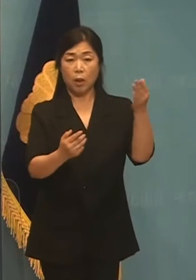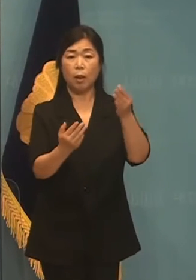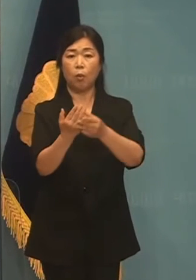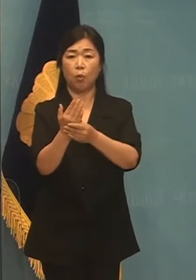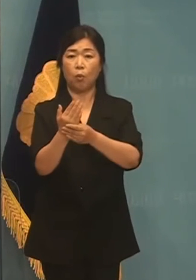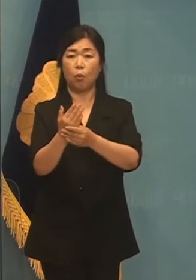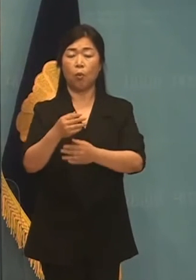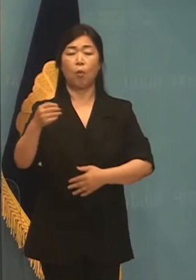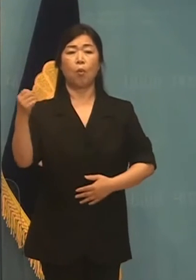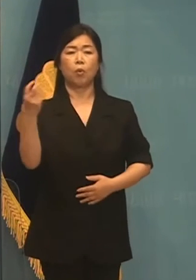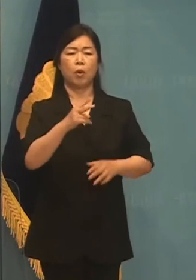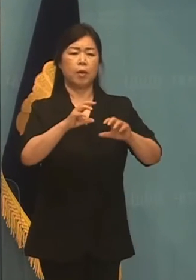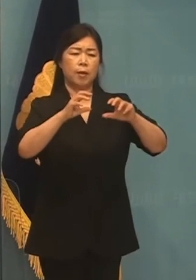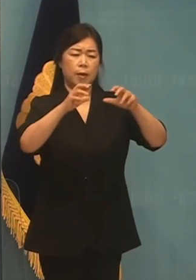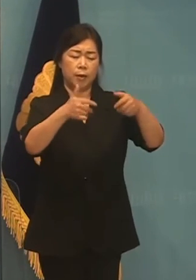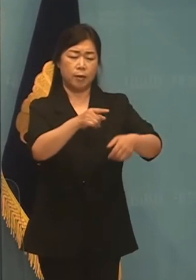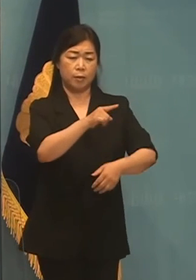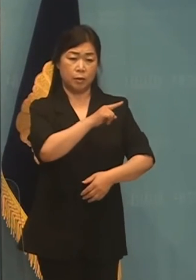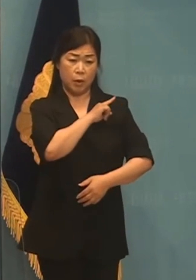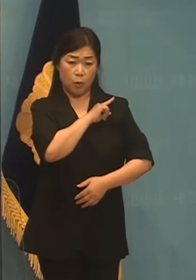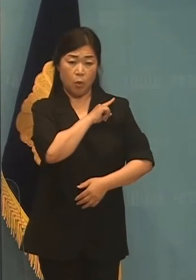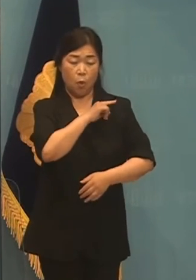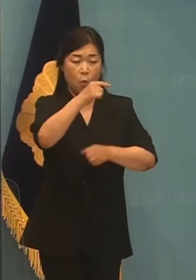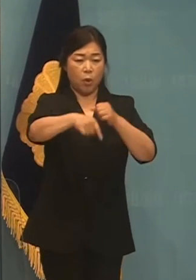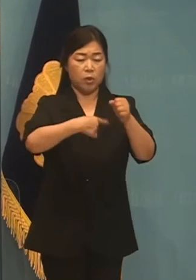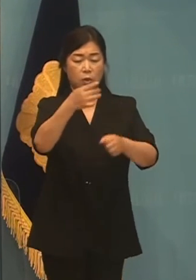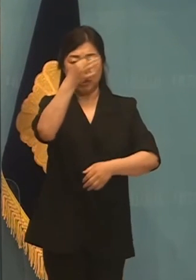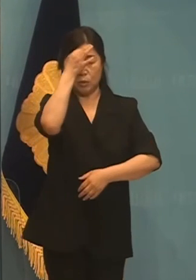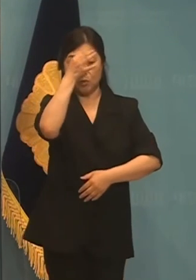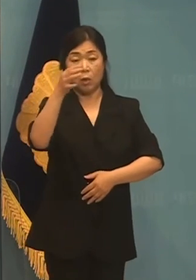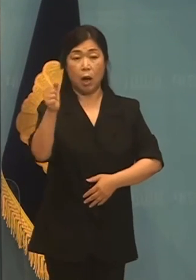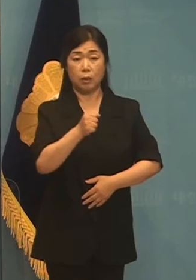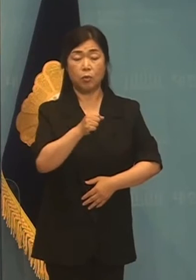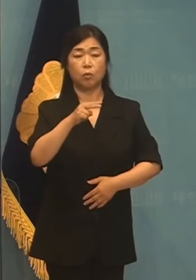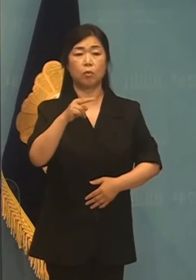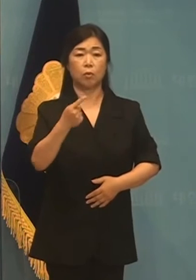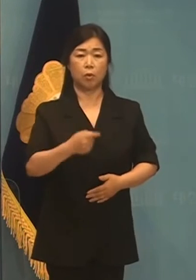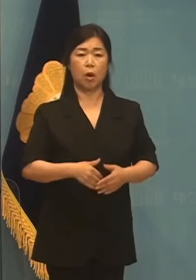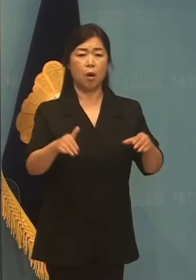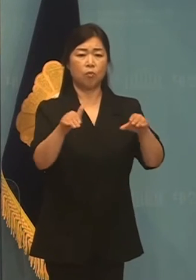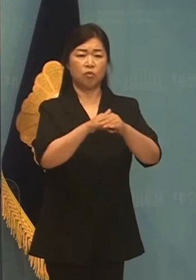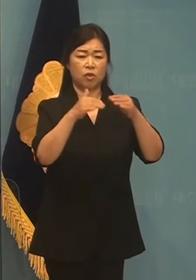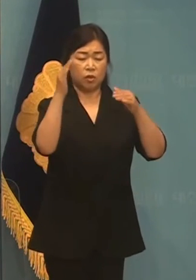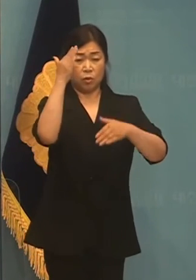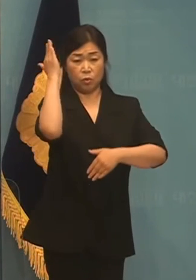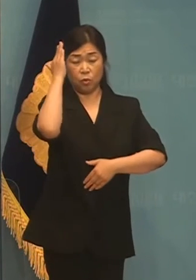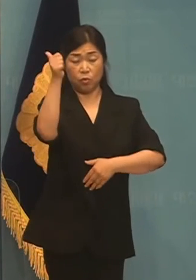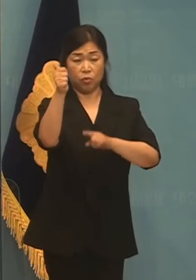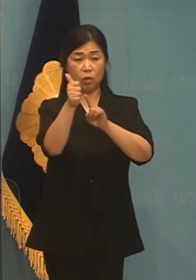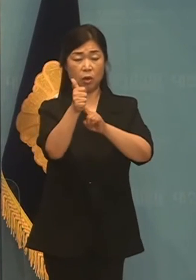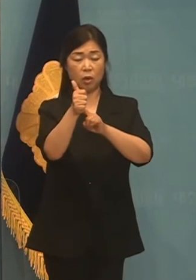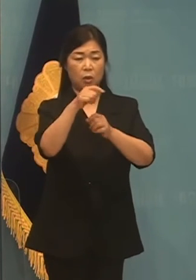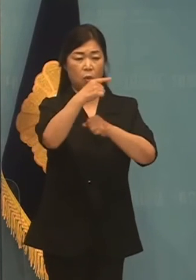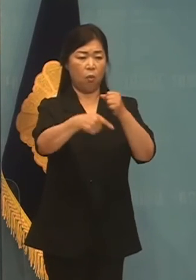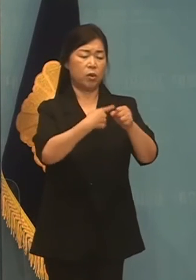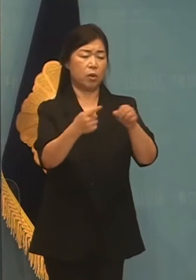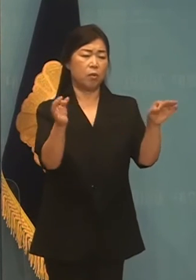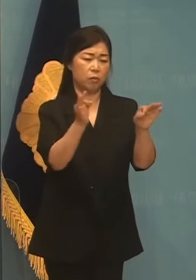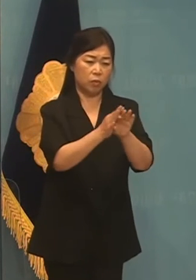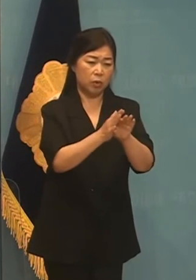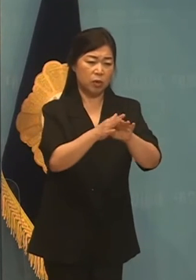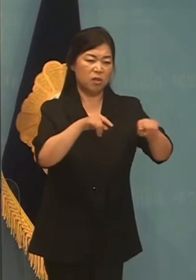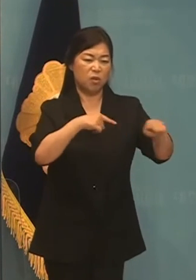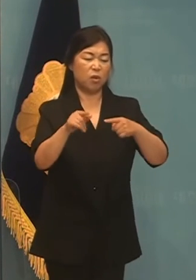발생하고 세계 최고의 원전 기술을 갖고도 문재인의 탈원전 정책 때문에